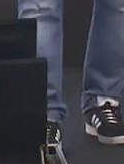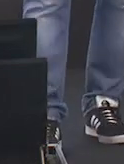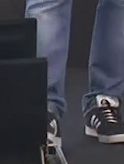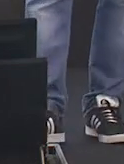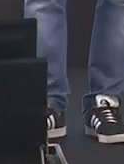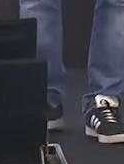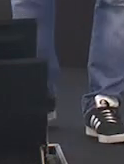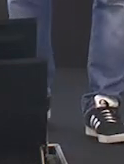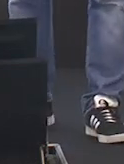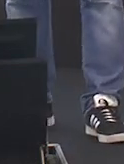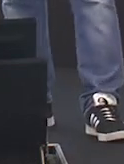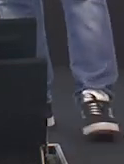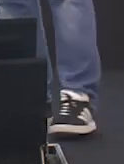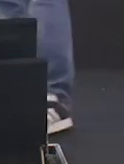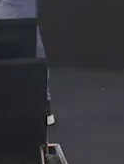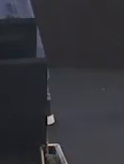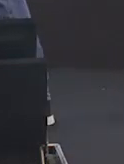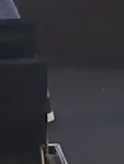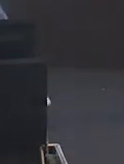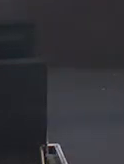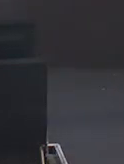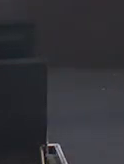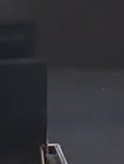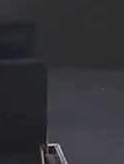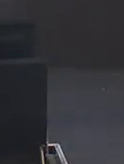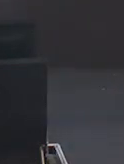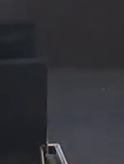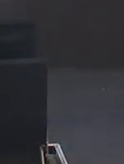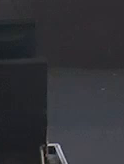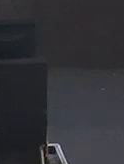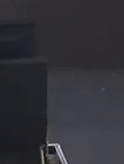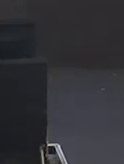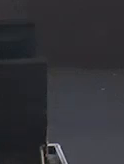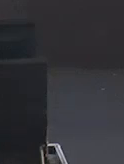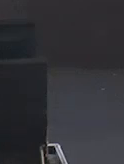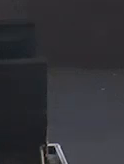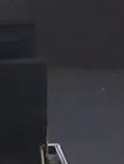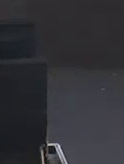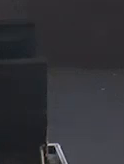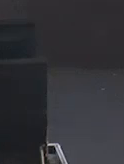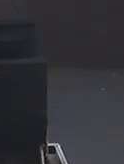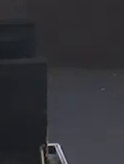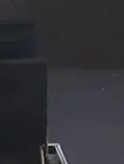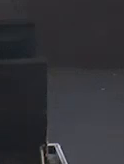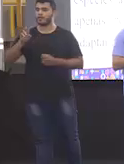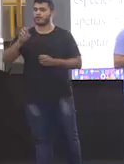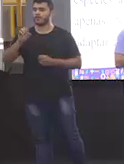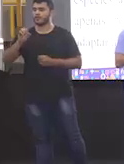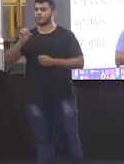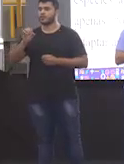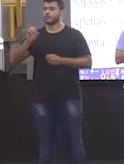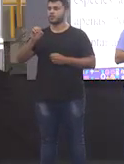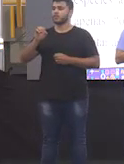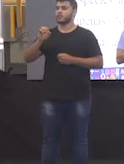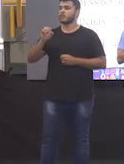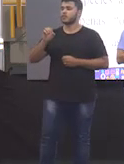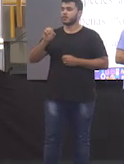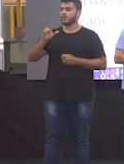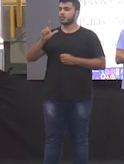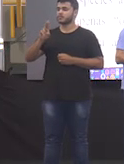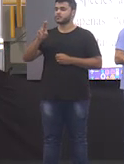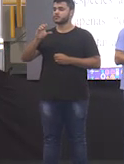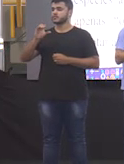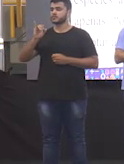áreas. O evolucionismo de Charles Darwin teoria científica que mostra o processo